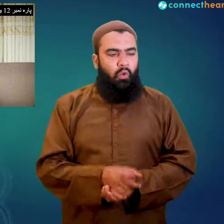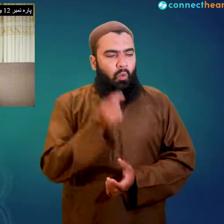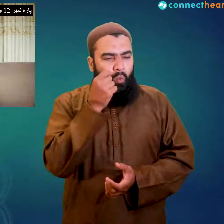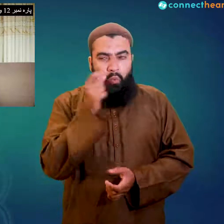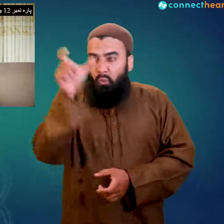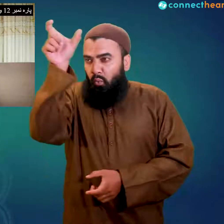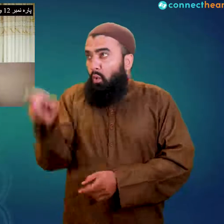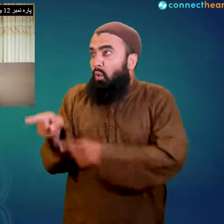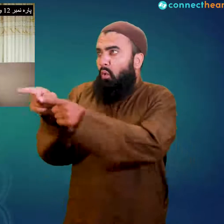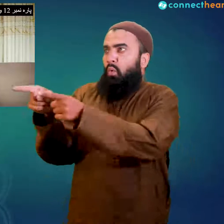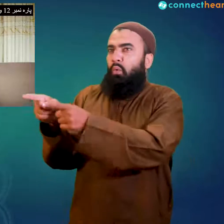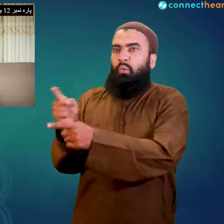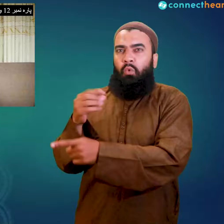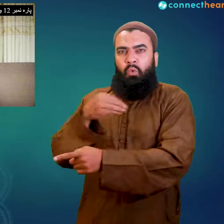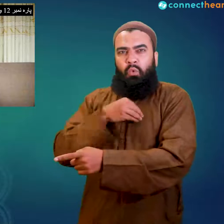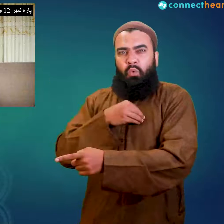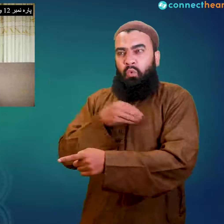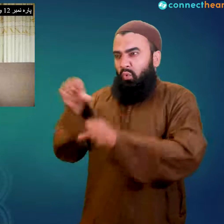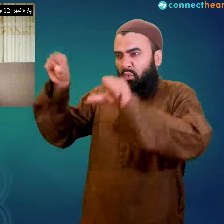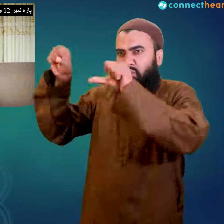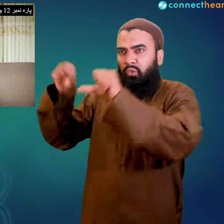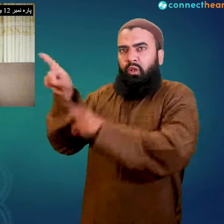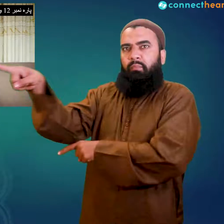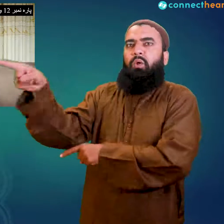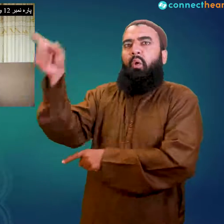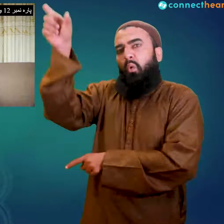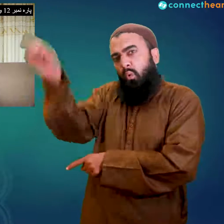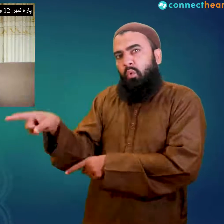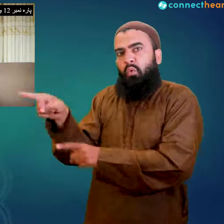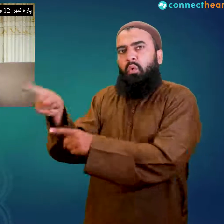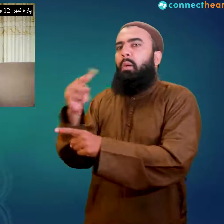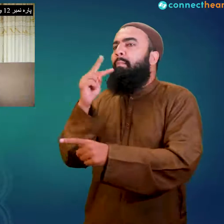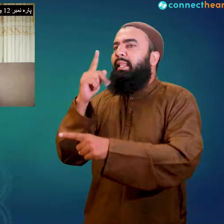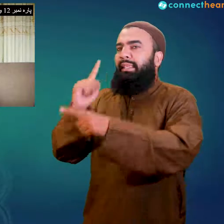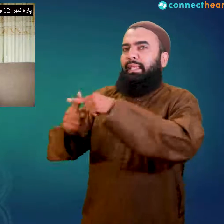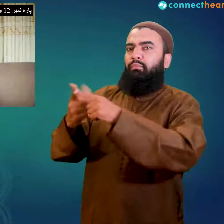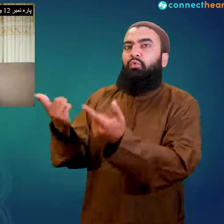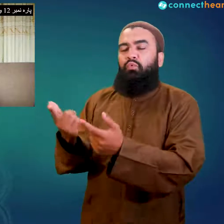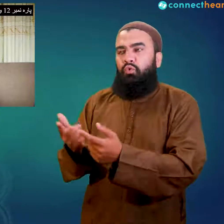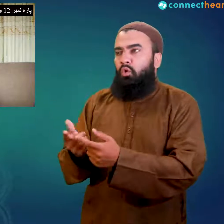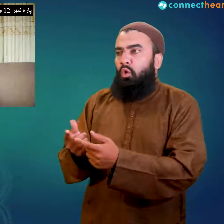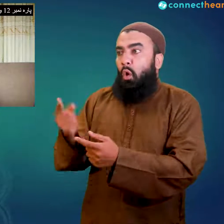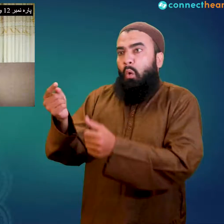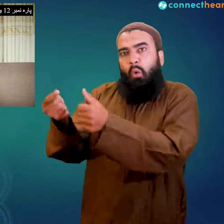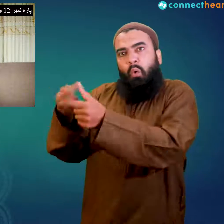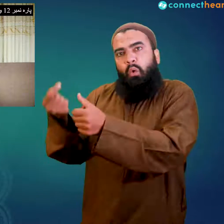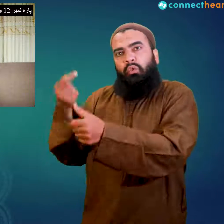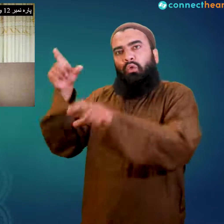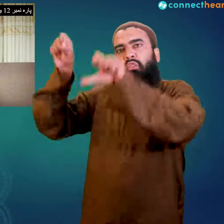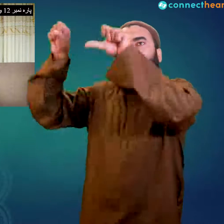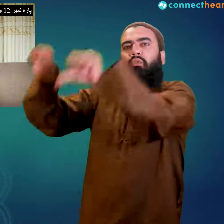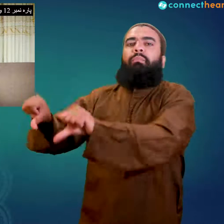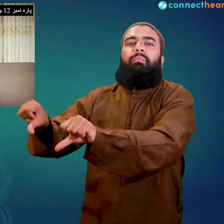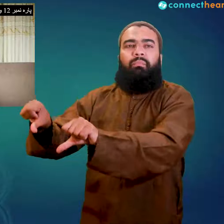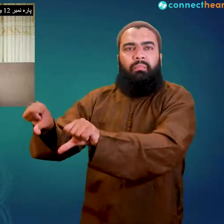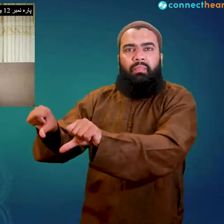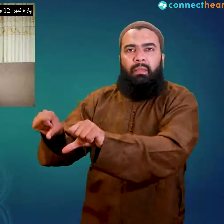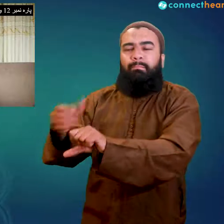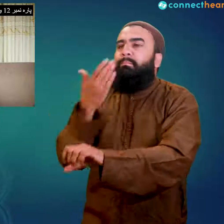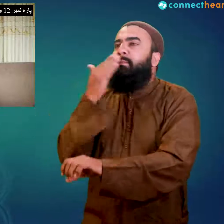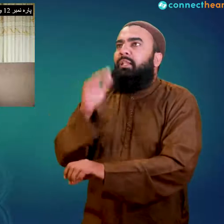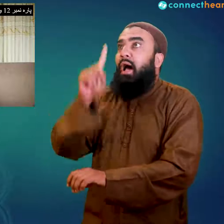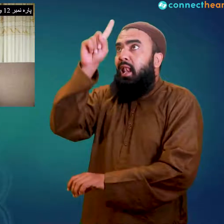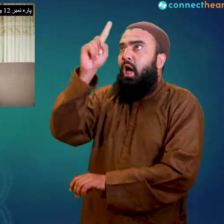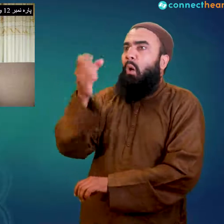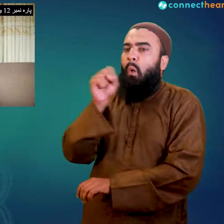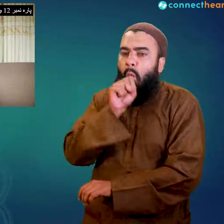کر چکے تھے۔ اللہ کی نافرمانی، گناہوں میں زندگی گزارنا، قرآن مجید کے روح سے یہ